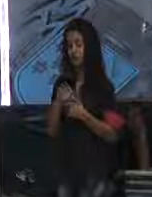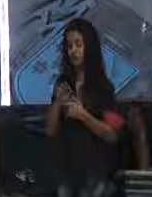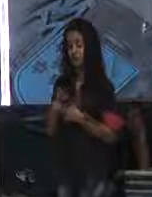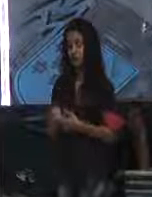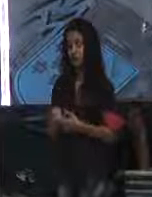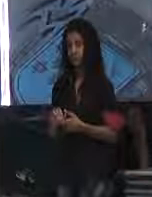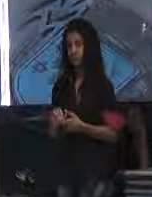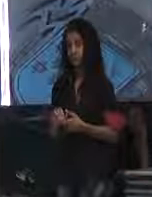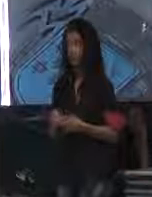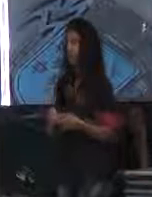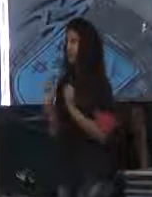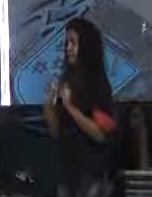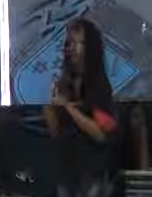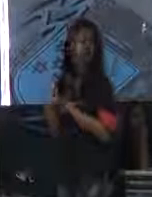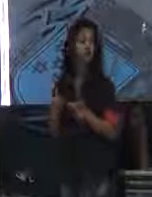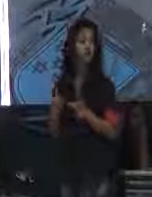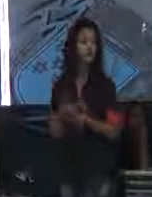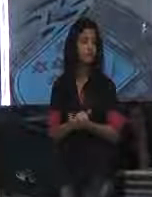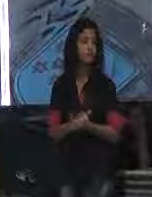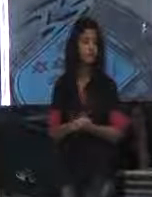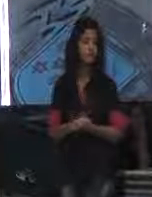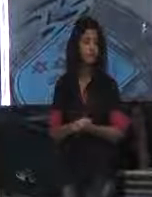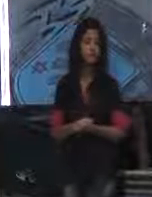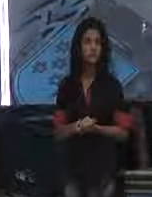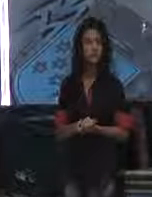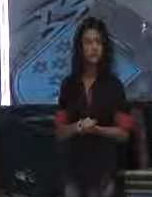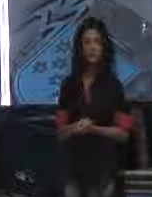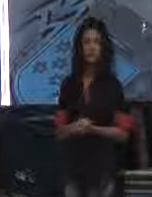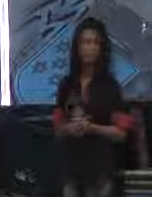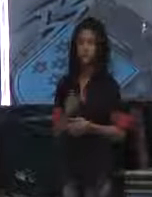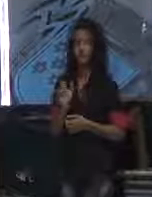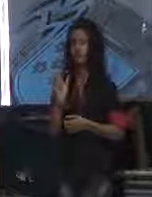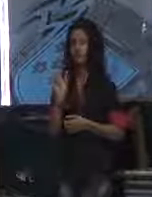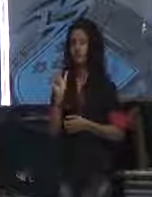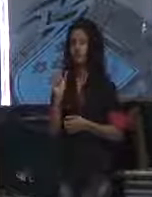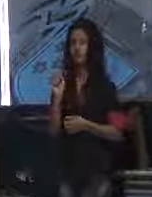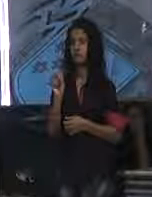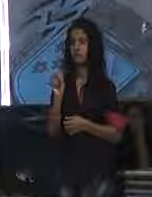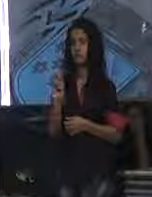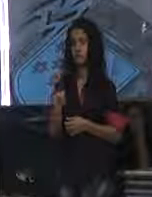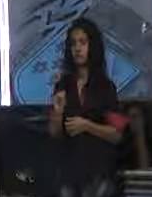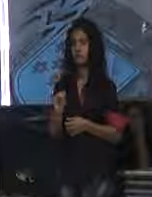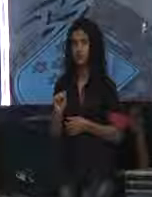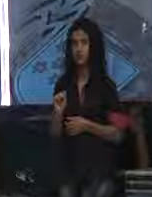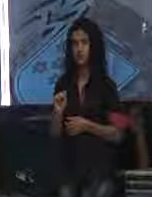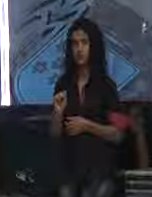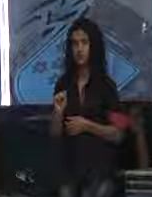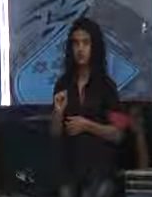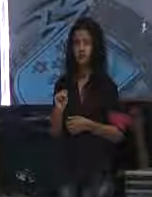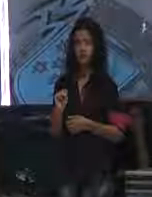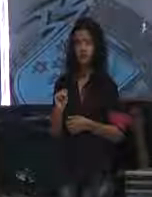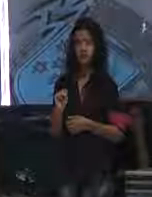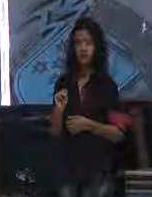Ok. A questão do cartão do SUS que o colega coloca,